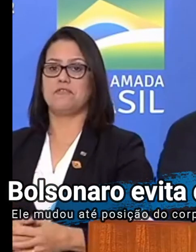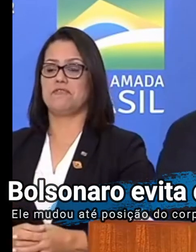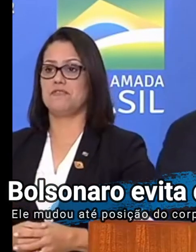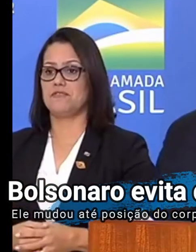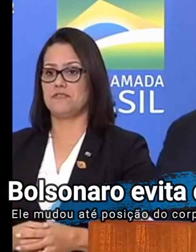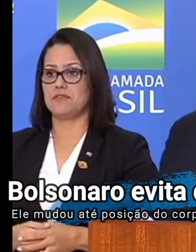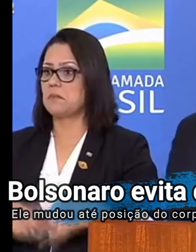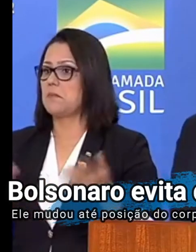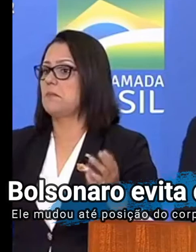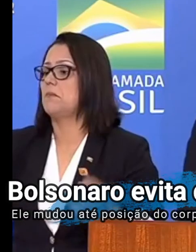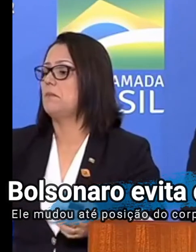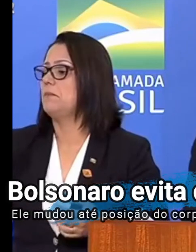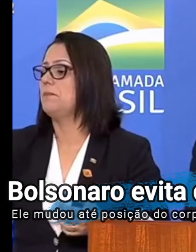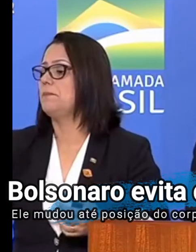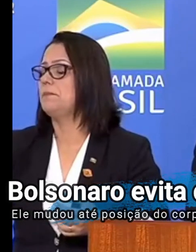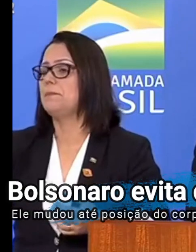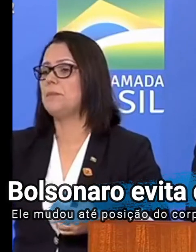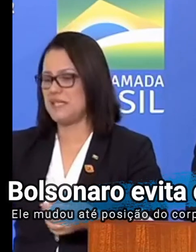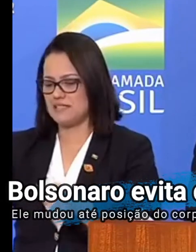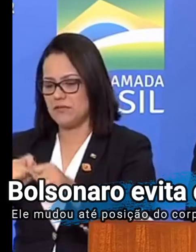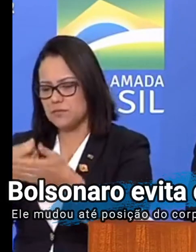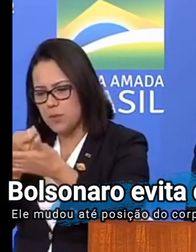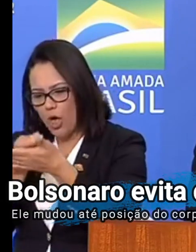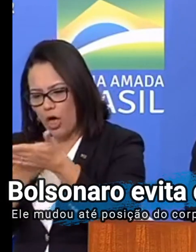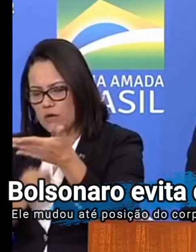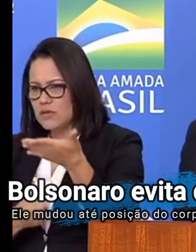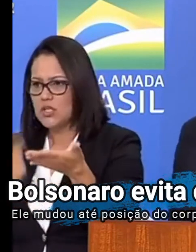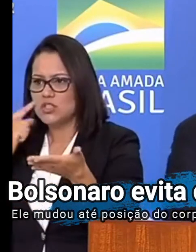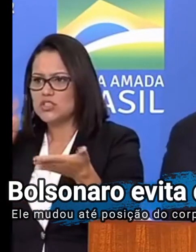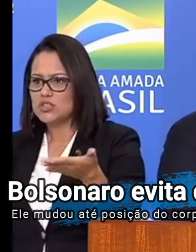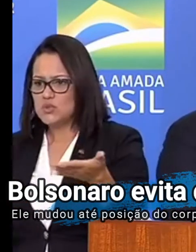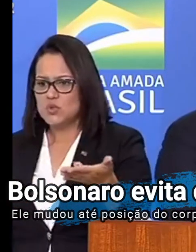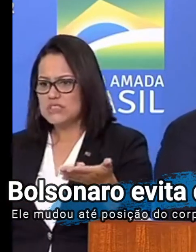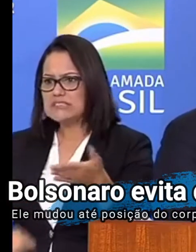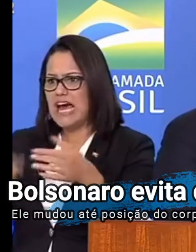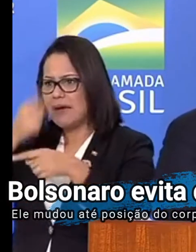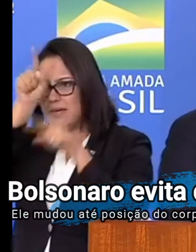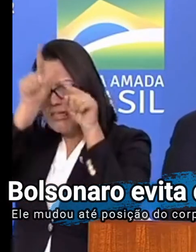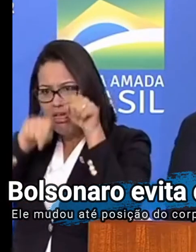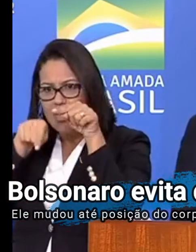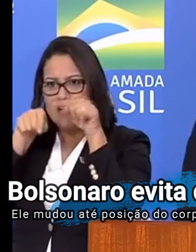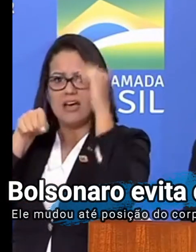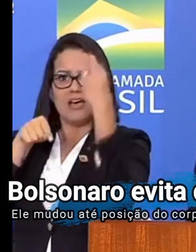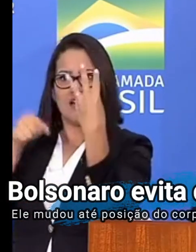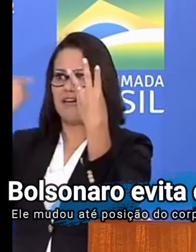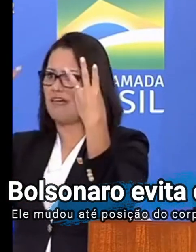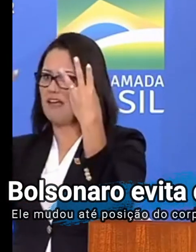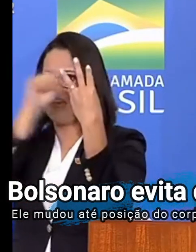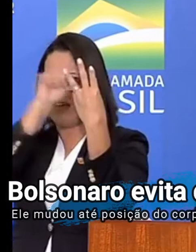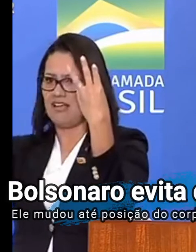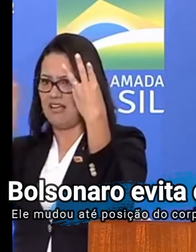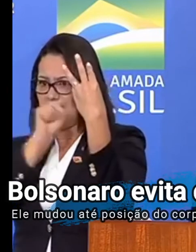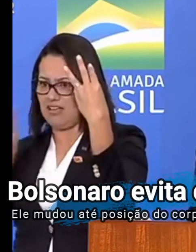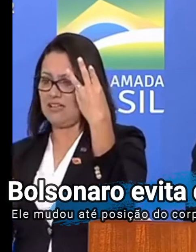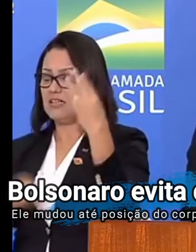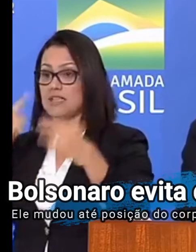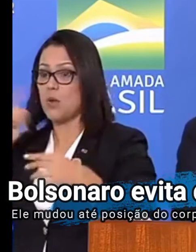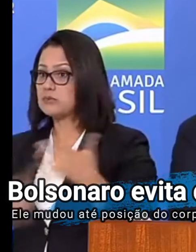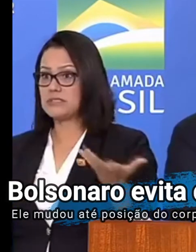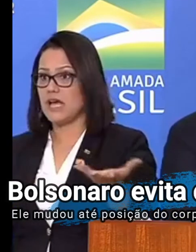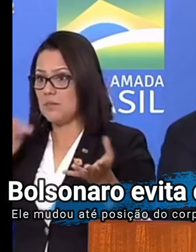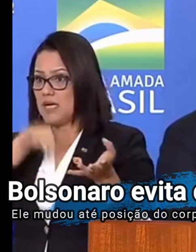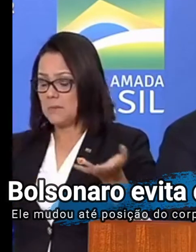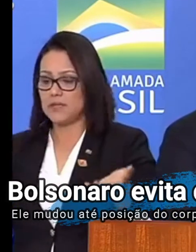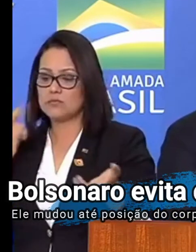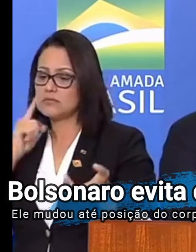prova do pisa e não sabe uma regra de três simples não sabem interpretar um texto não respondi